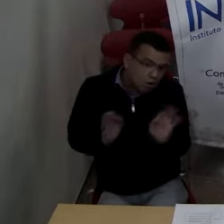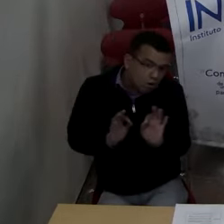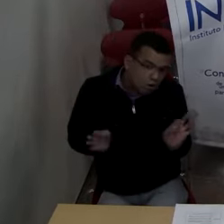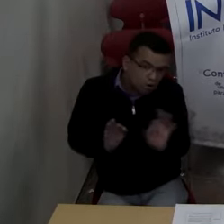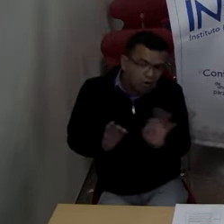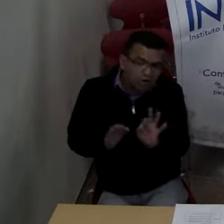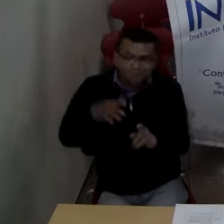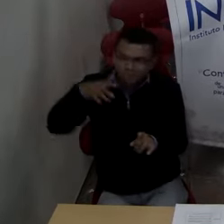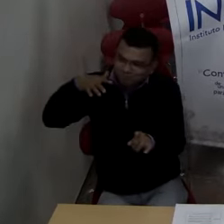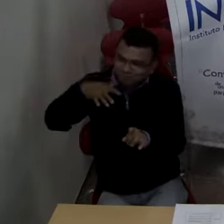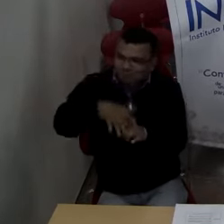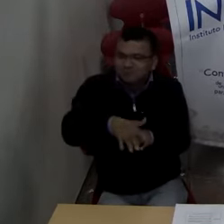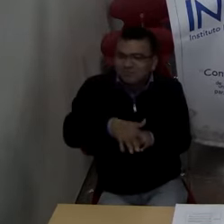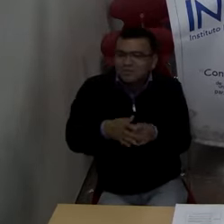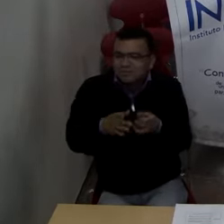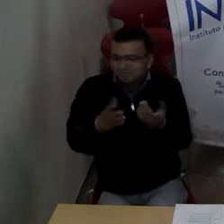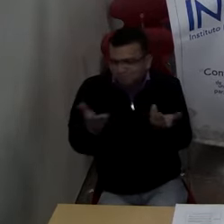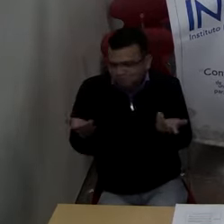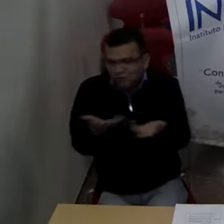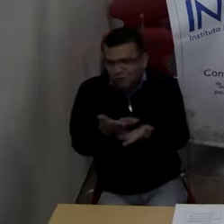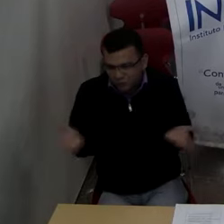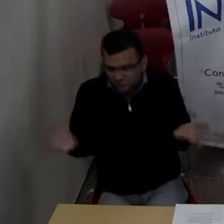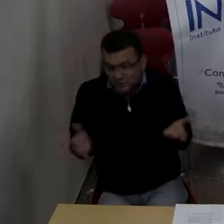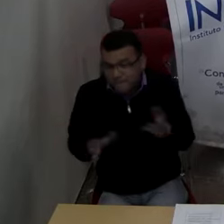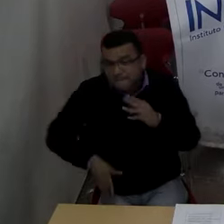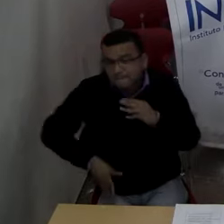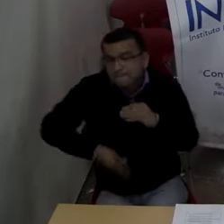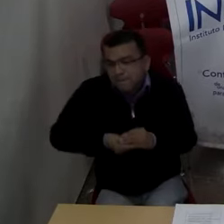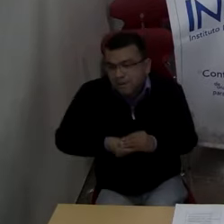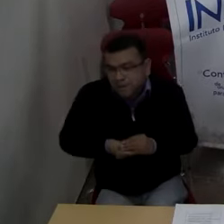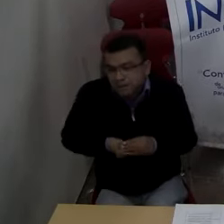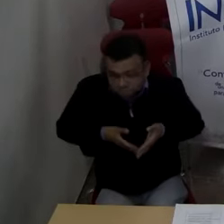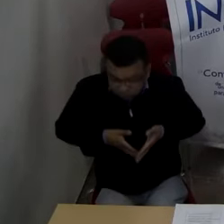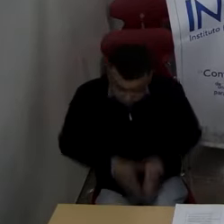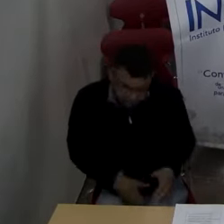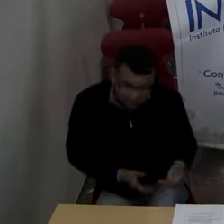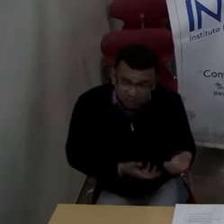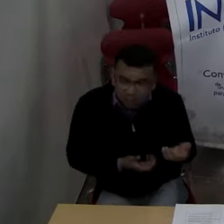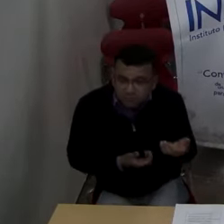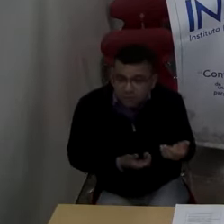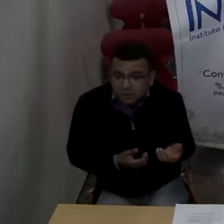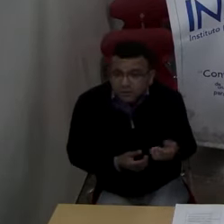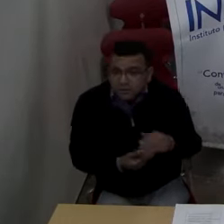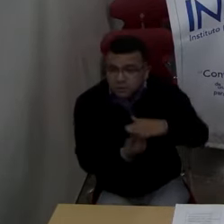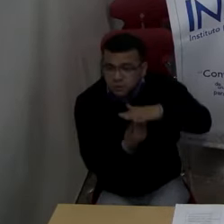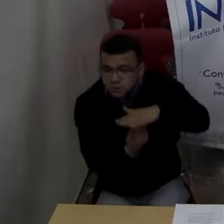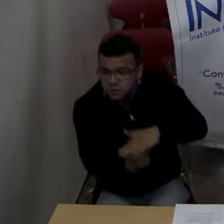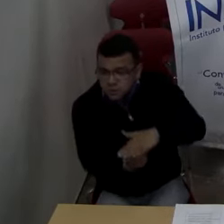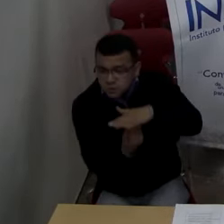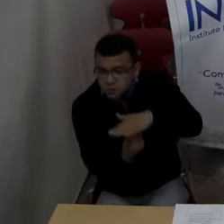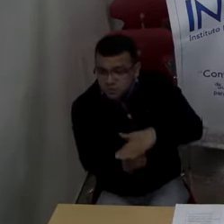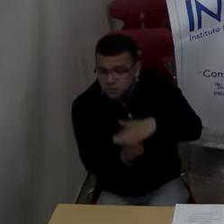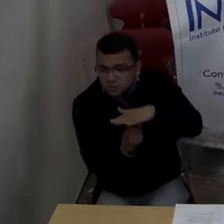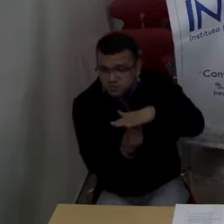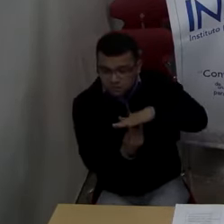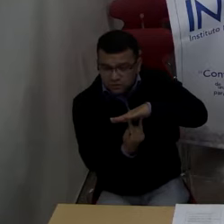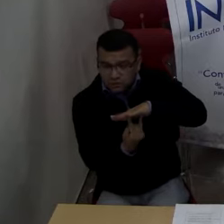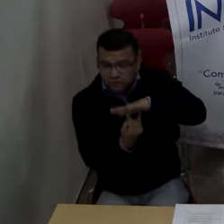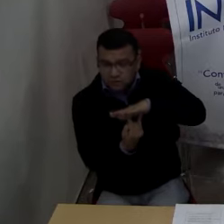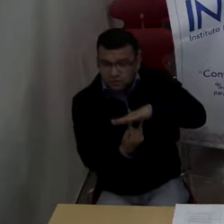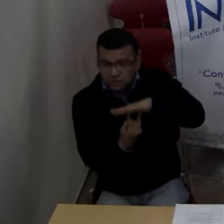que tener presente como denominado ictericia neonatal como resultado, por ejemplo,